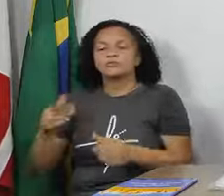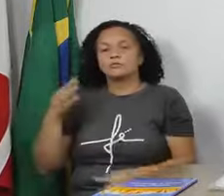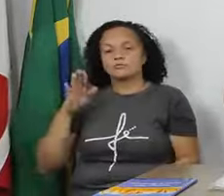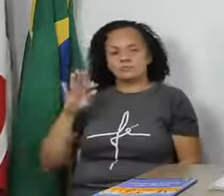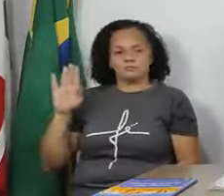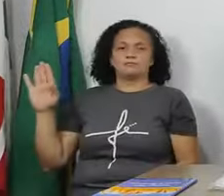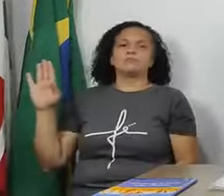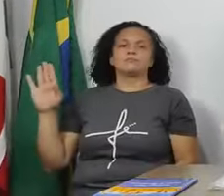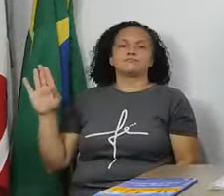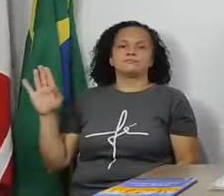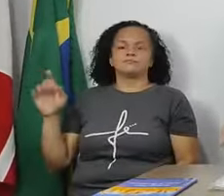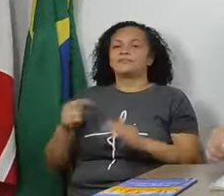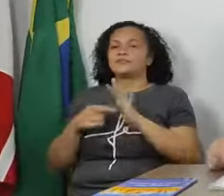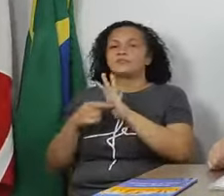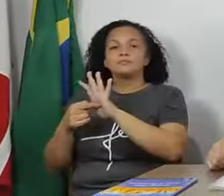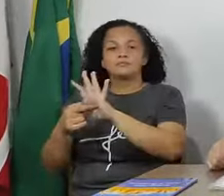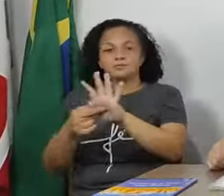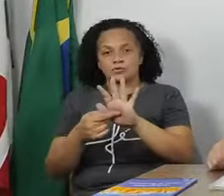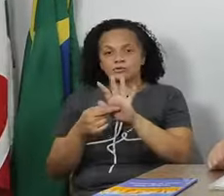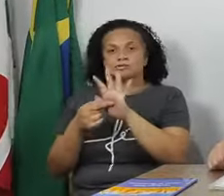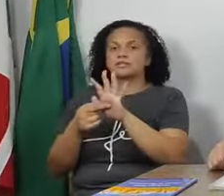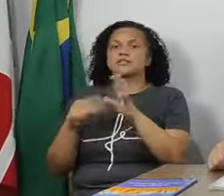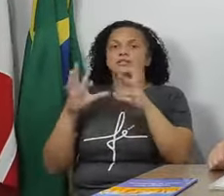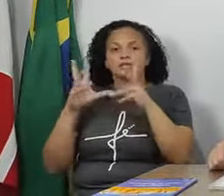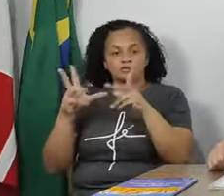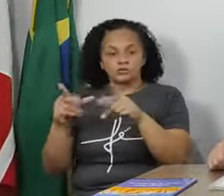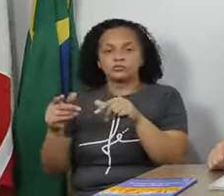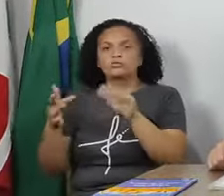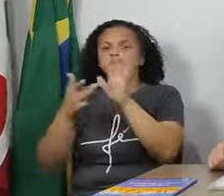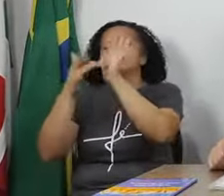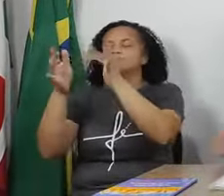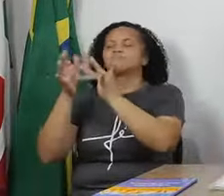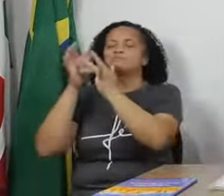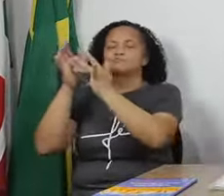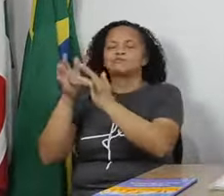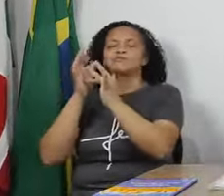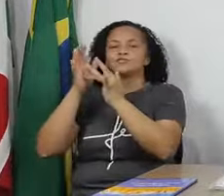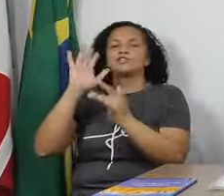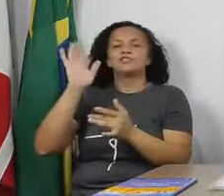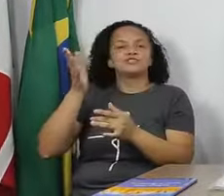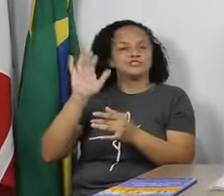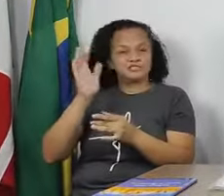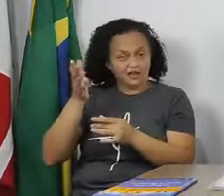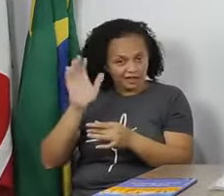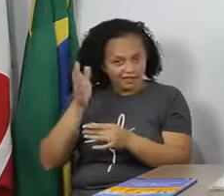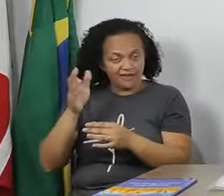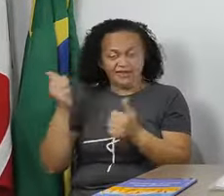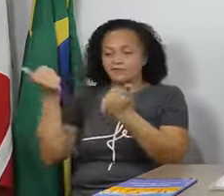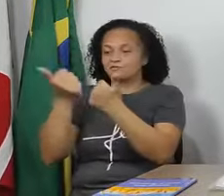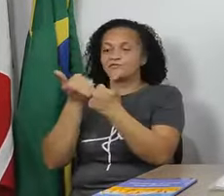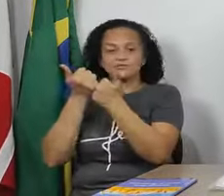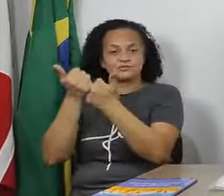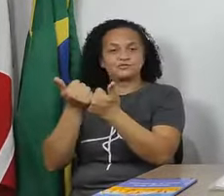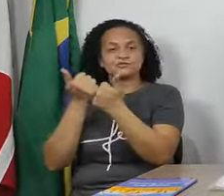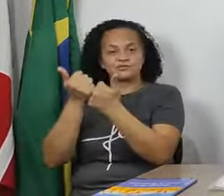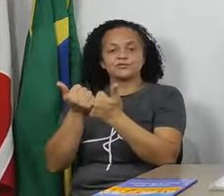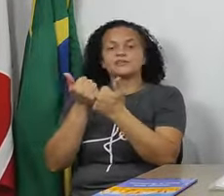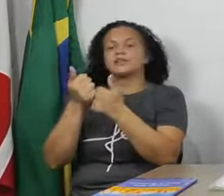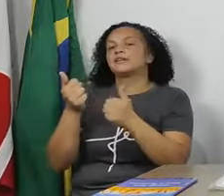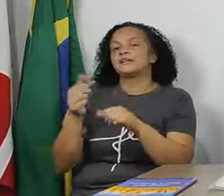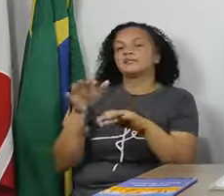e confirmará tudo aquilo que Cristo já realizou há 2000 anos em nosso lugar, no